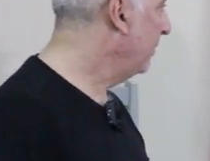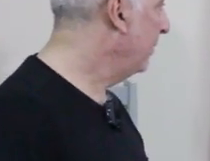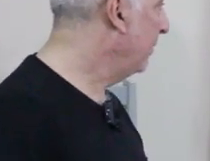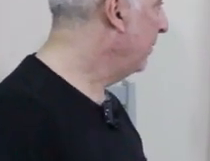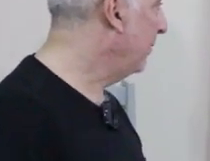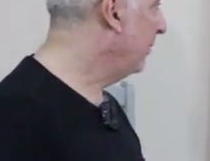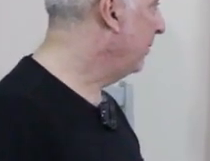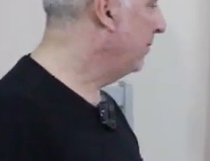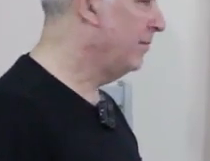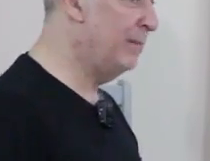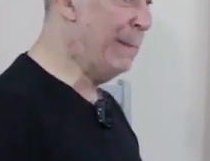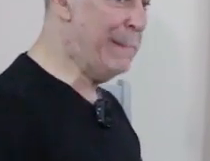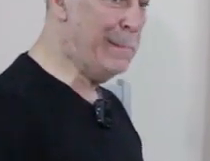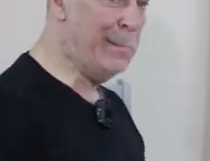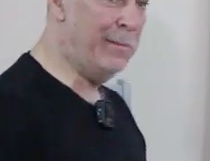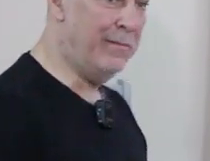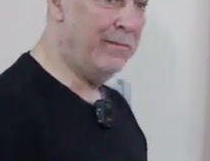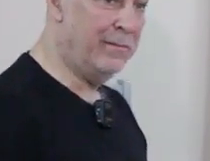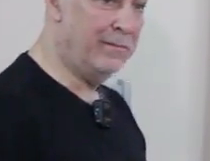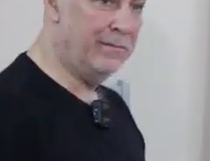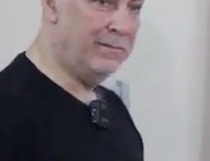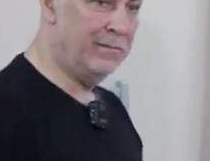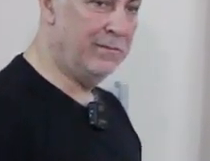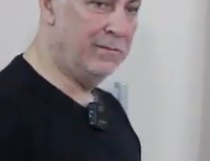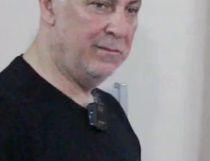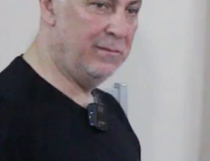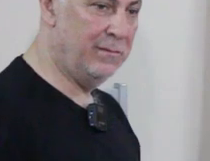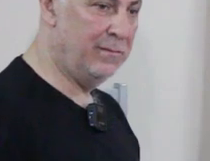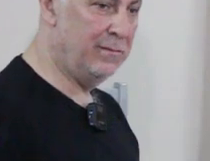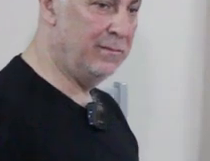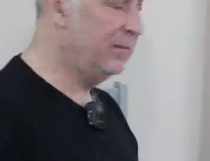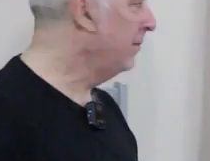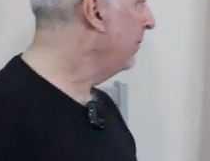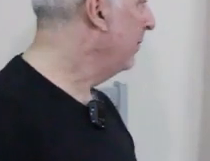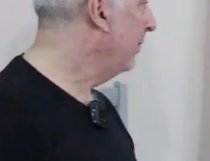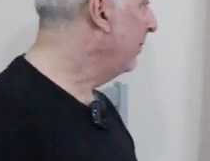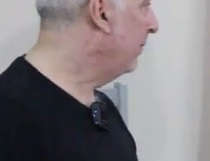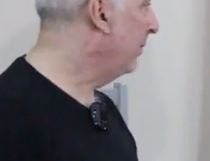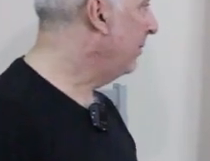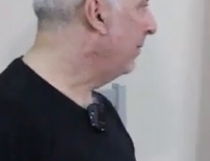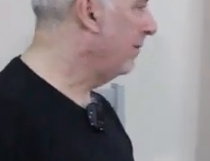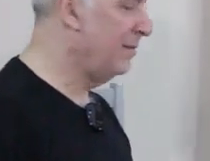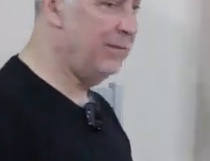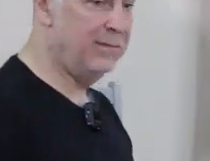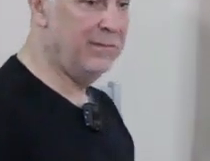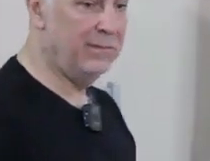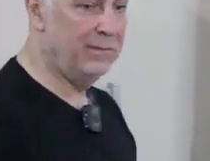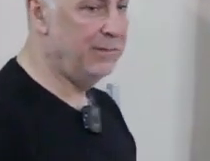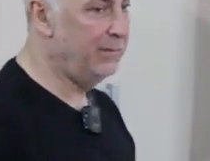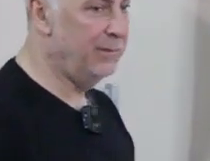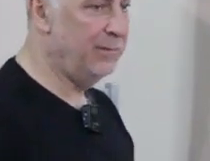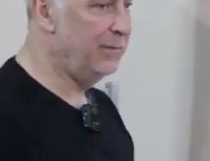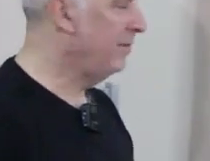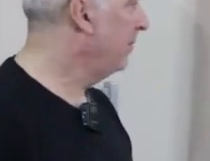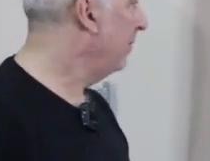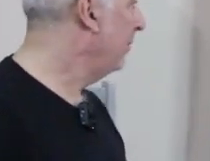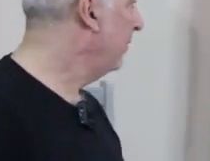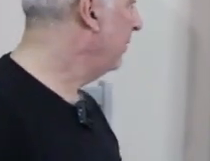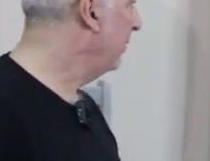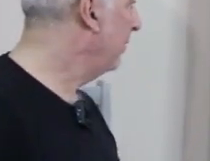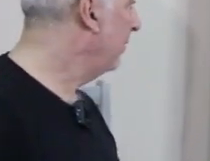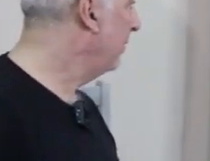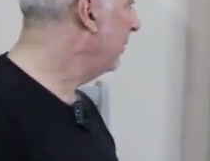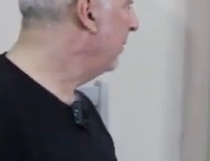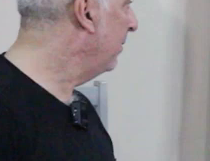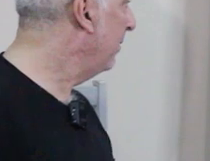no navio alemão, né, que tinha os alemães sentados, foram no qual restaurante. Aí foram lá, eles ficaram sentados